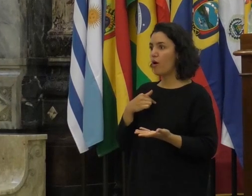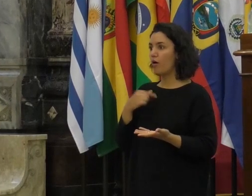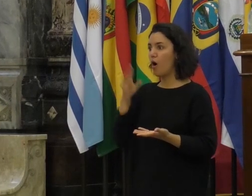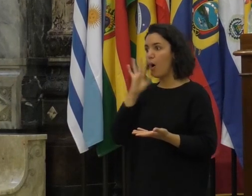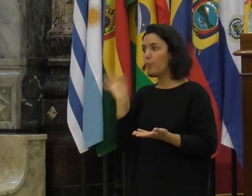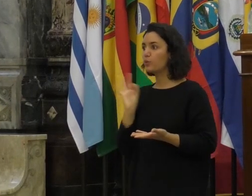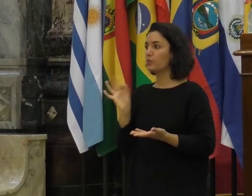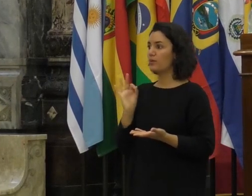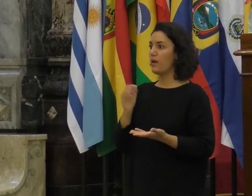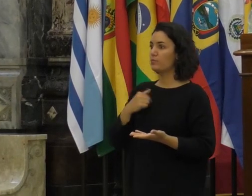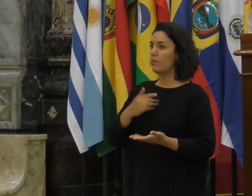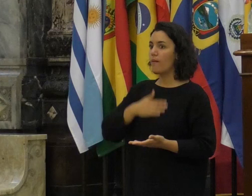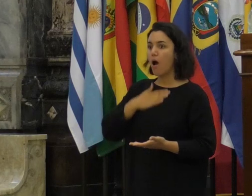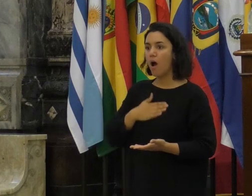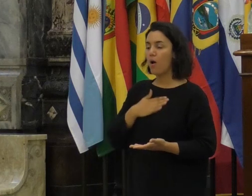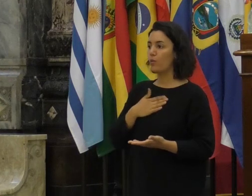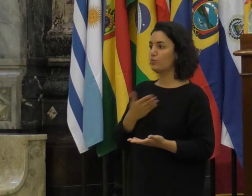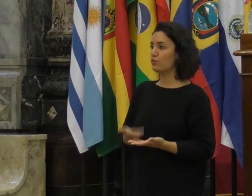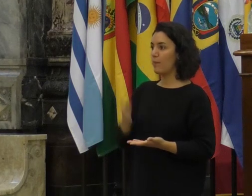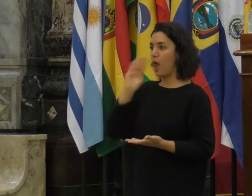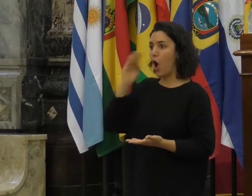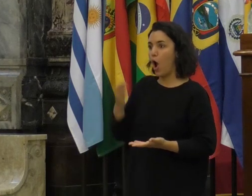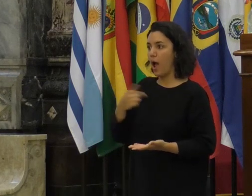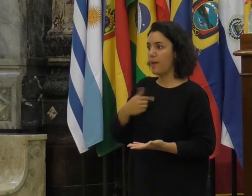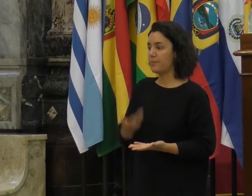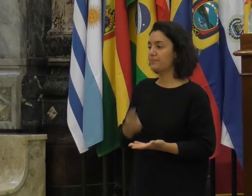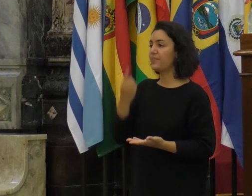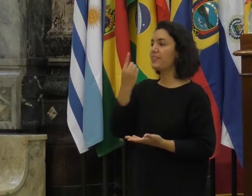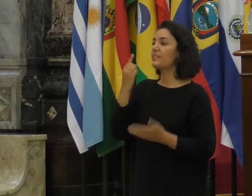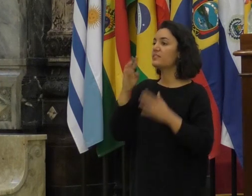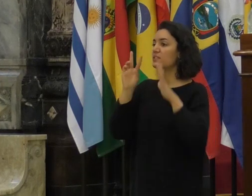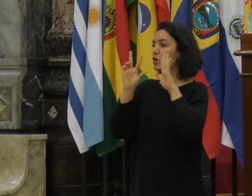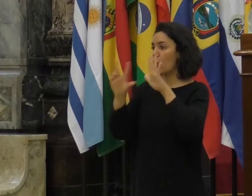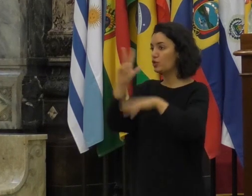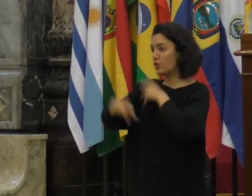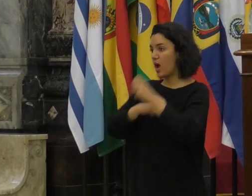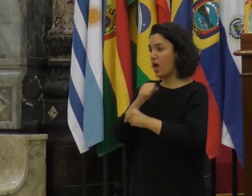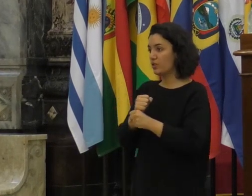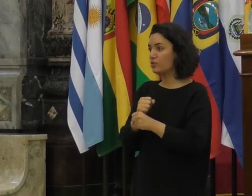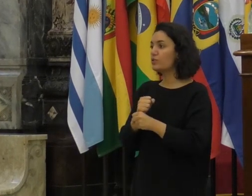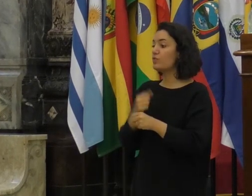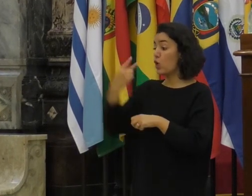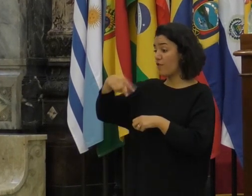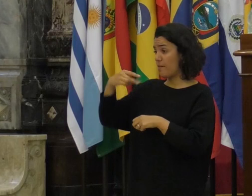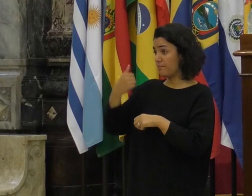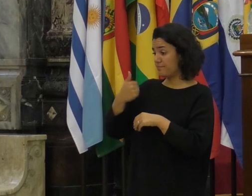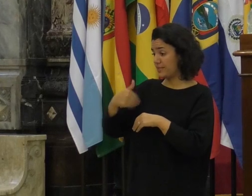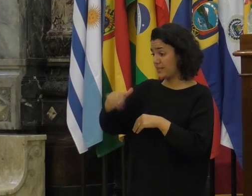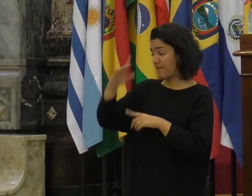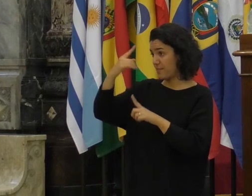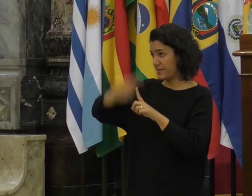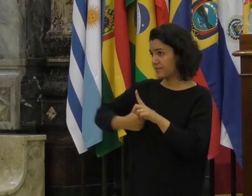me honren de esta manera. Hace 18 años, los primeros días de noviembre del año